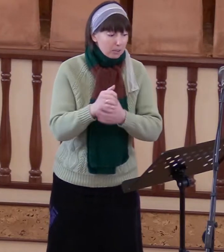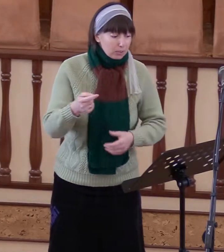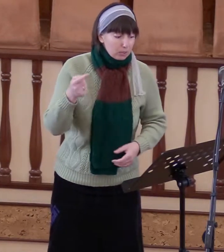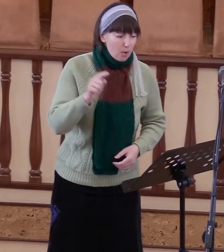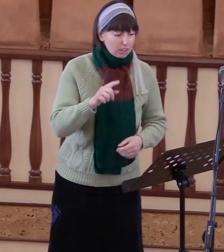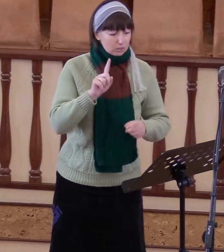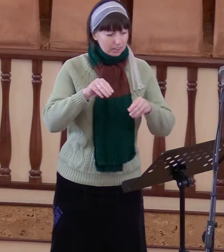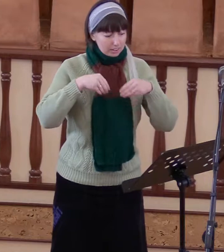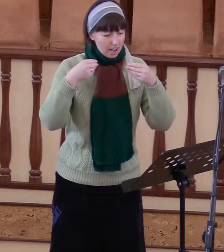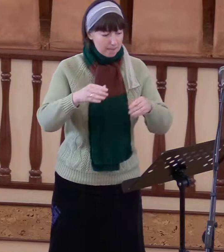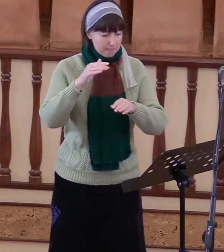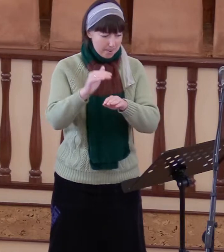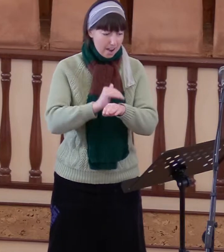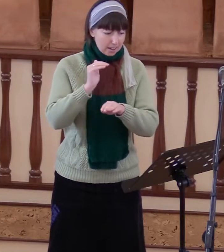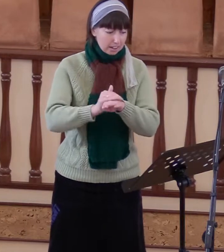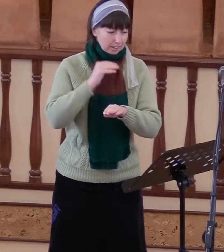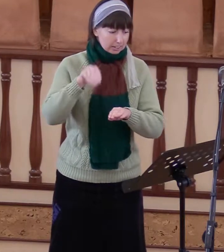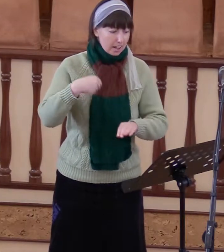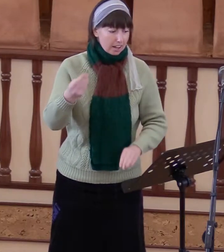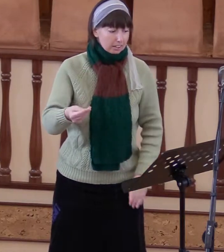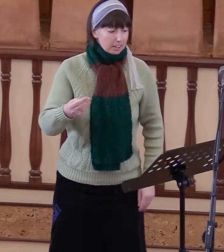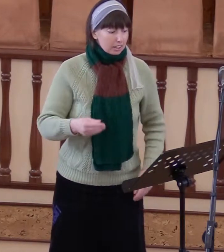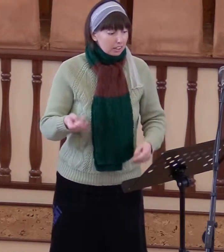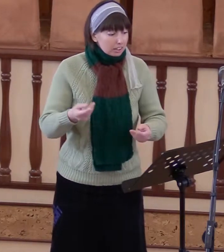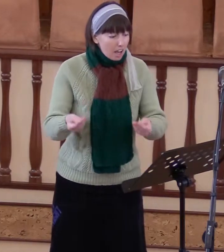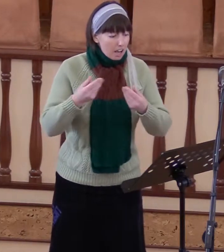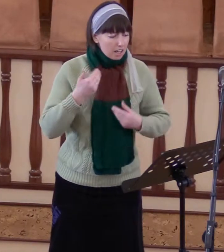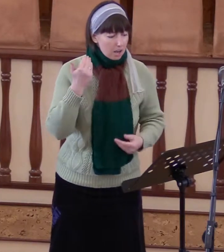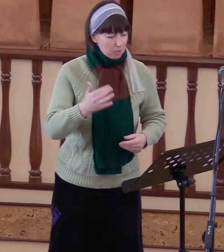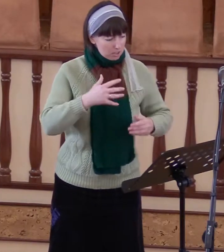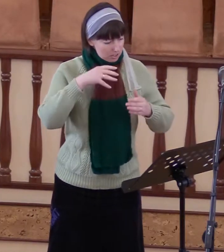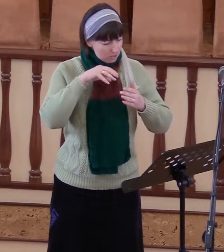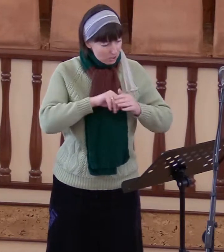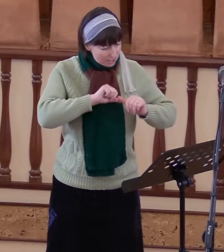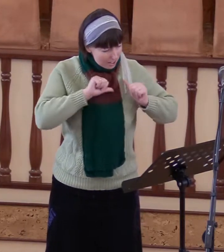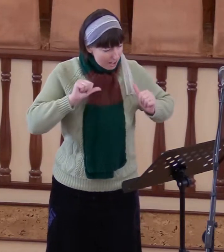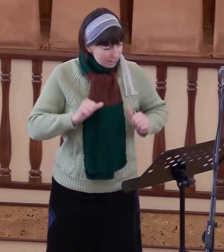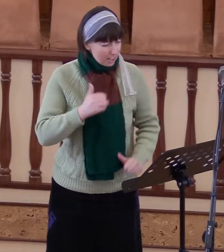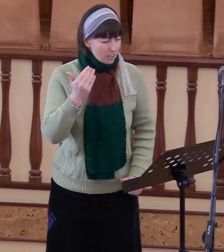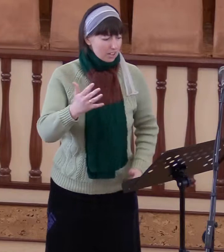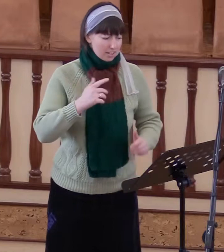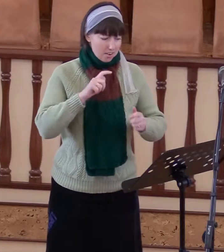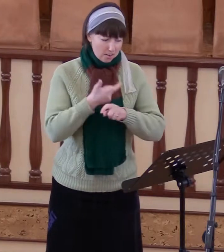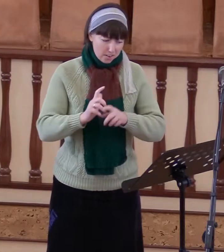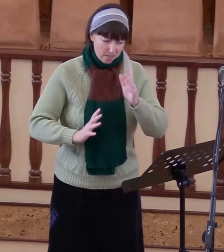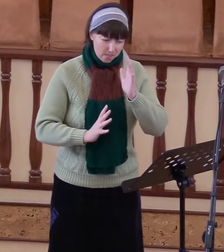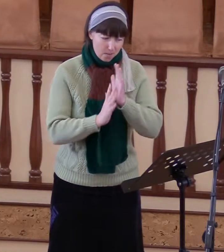Мира того, что дает благодать. Дай ему в сердце своем возрастать.